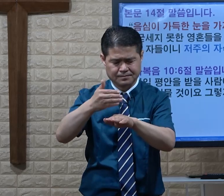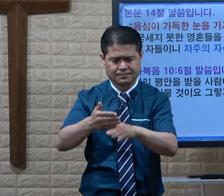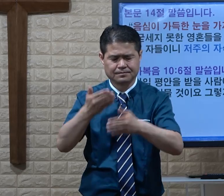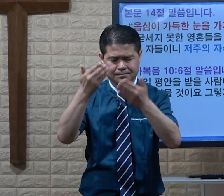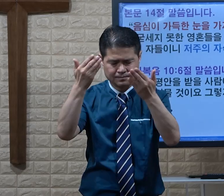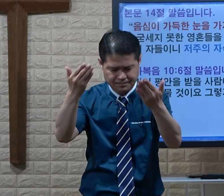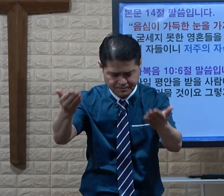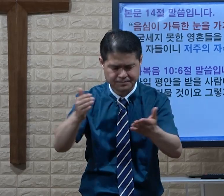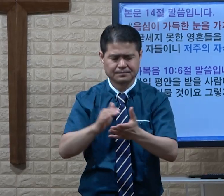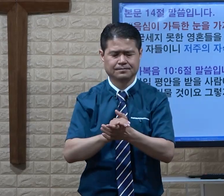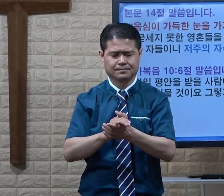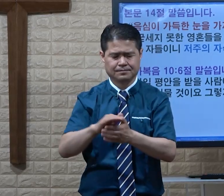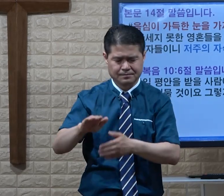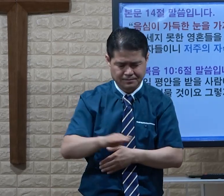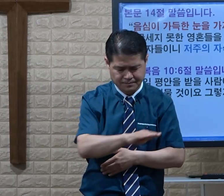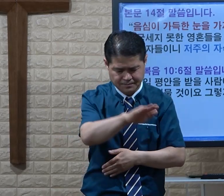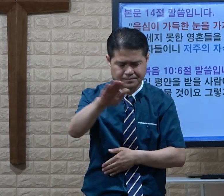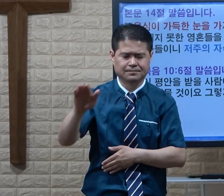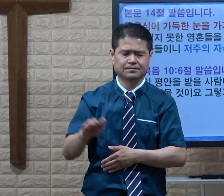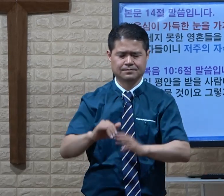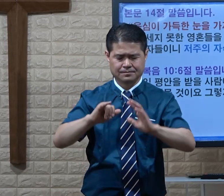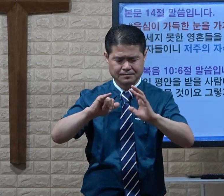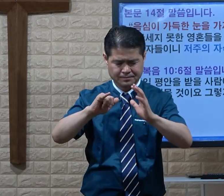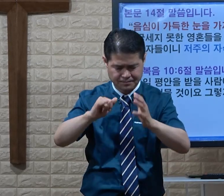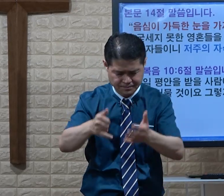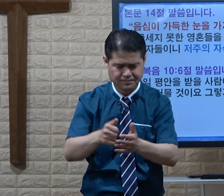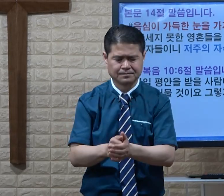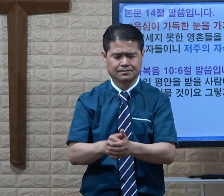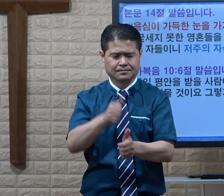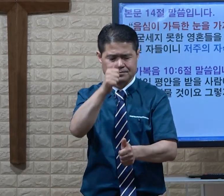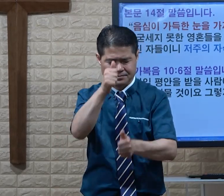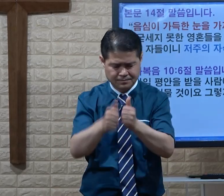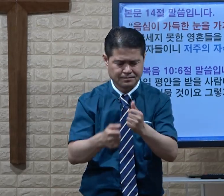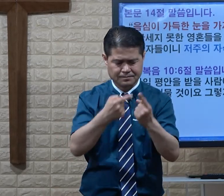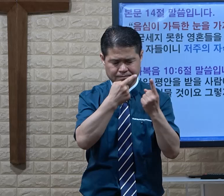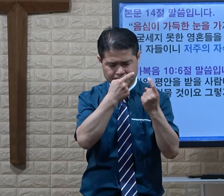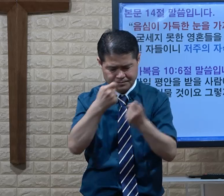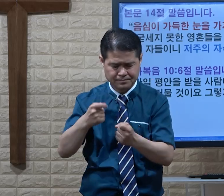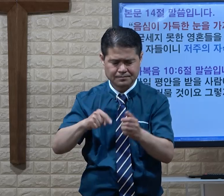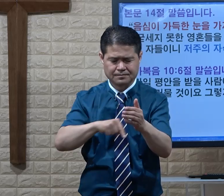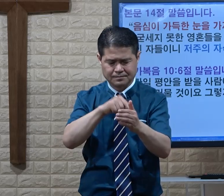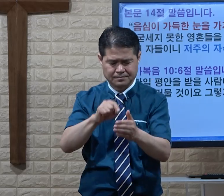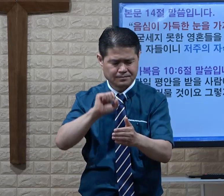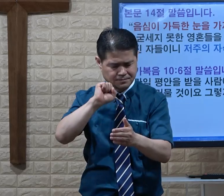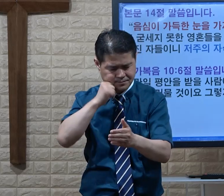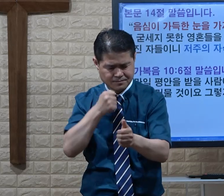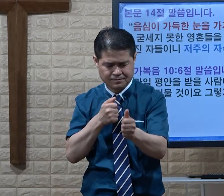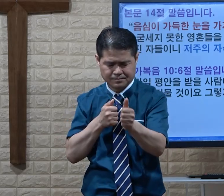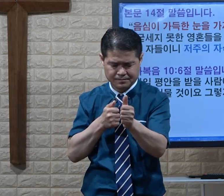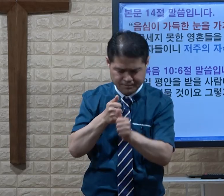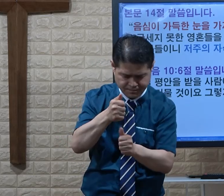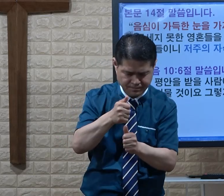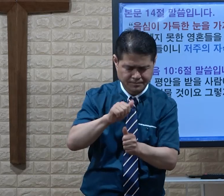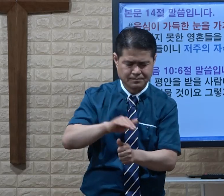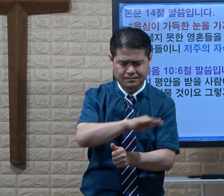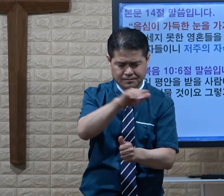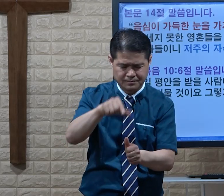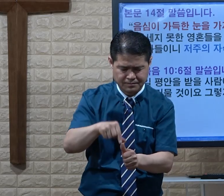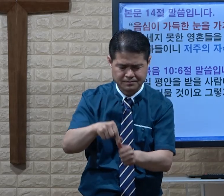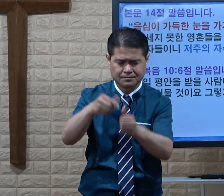구원을 허락하신 은혜를 감사드립니다. 우리가 이 세상에